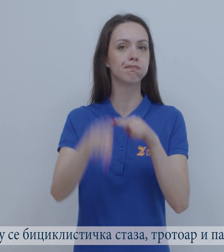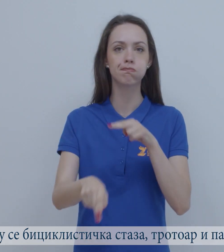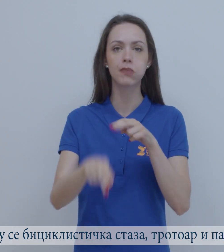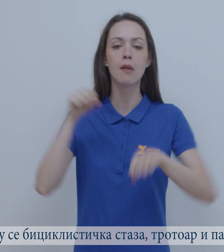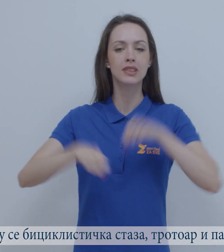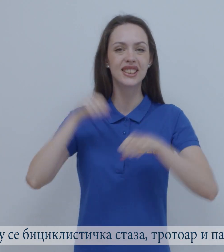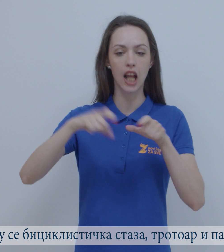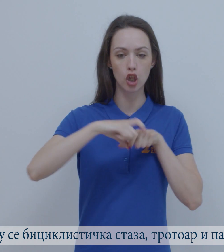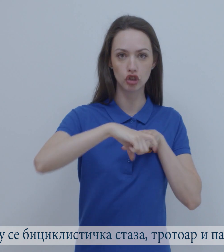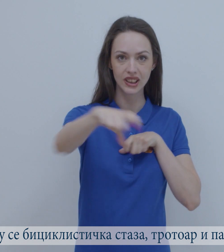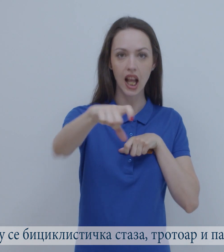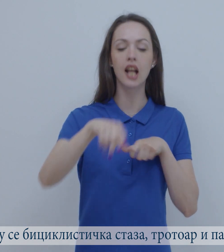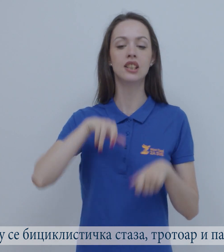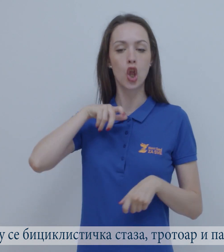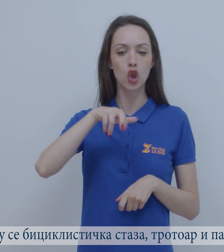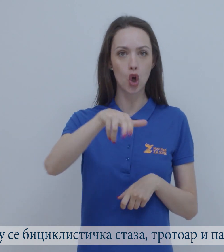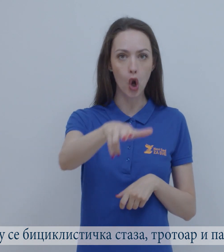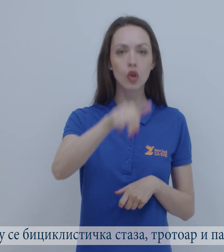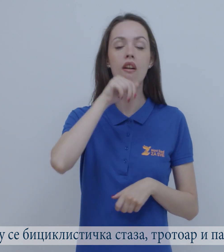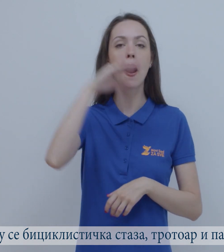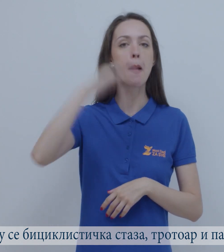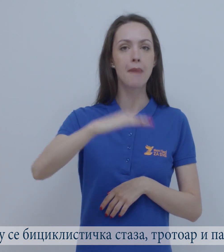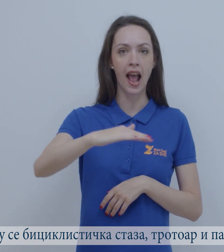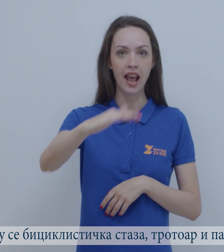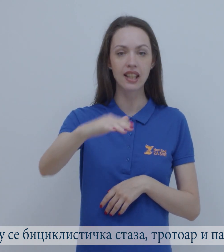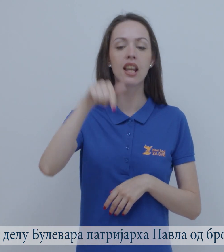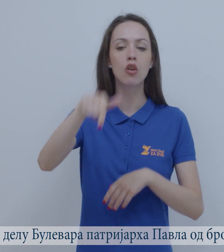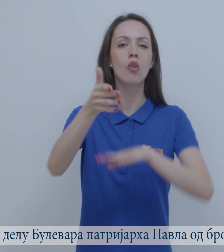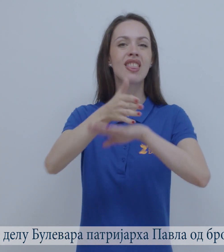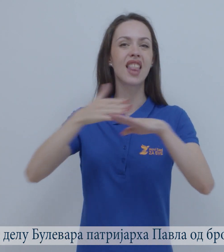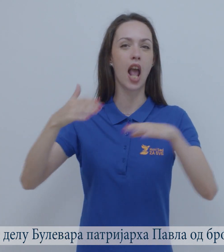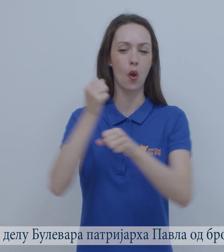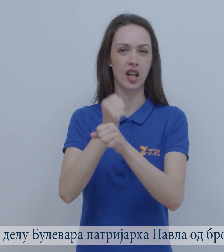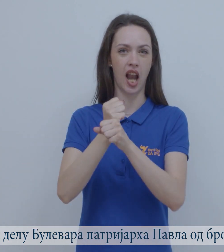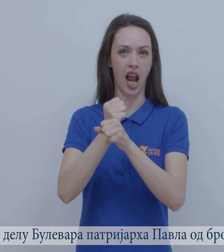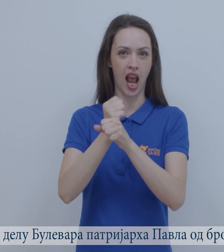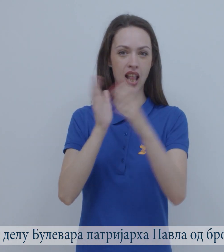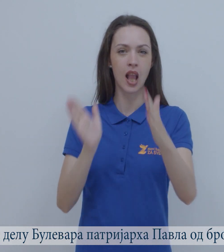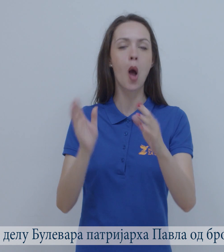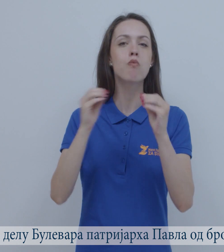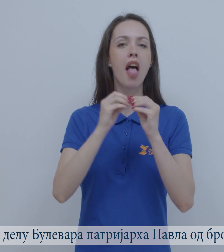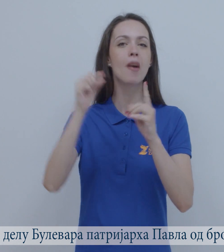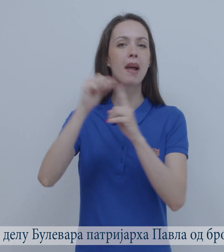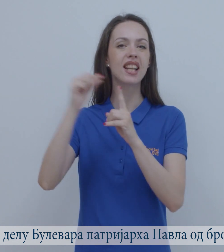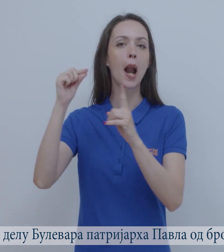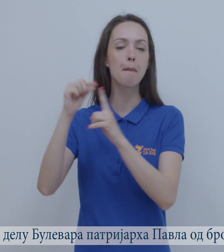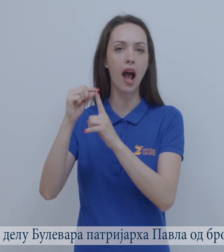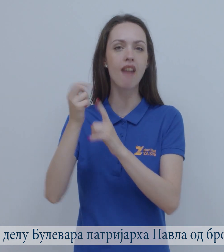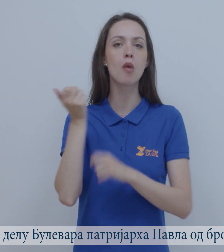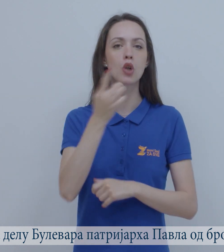biciklistička staza, trotoar i parking u zoni radova na delu bulevara Patrijarha Pavla od broja 1b